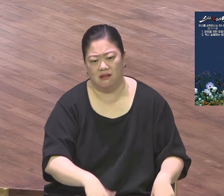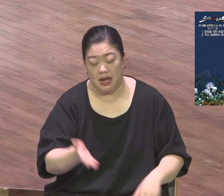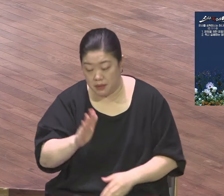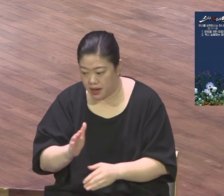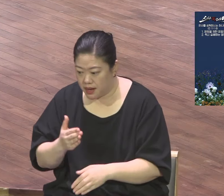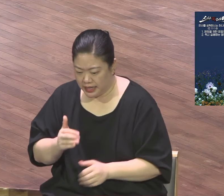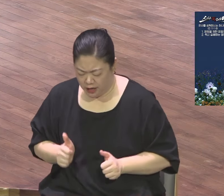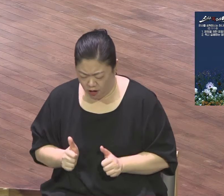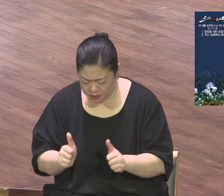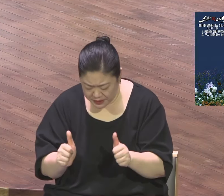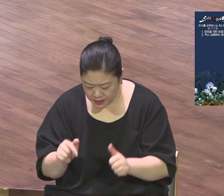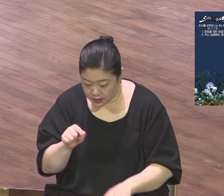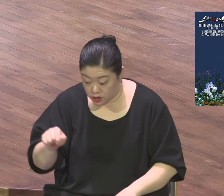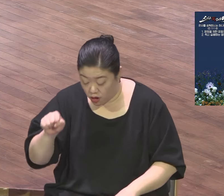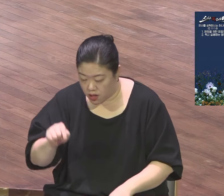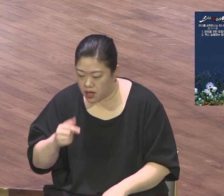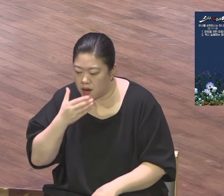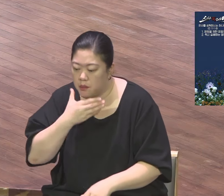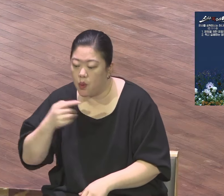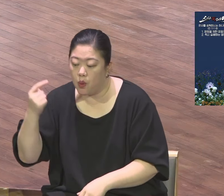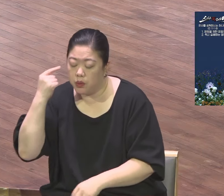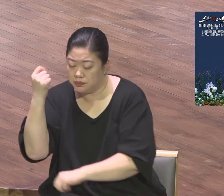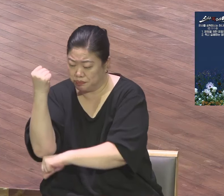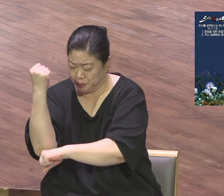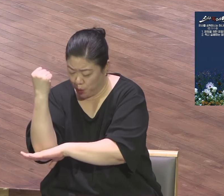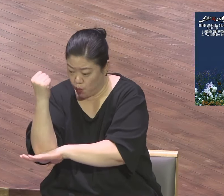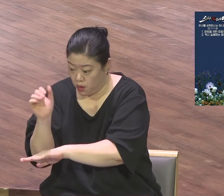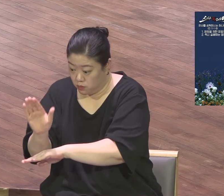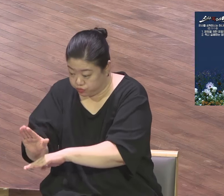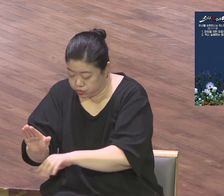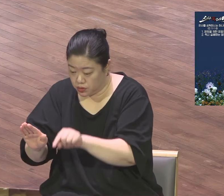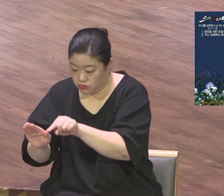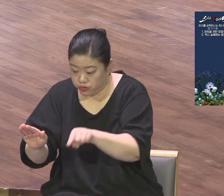그 열정은 갑절의 효과가 나오게 되어 있다.